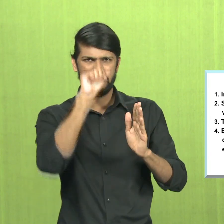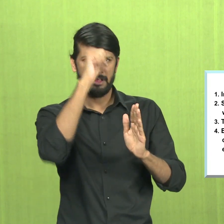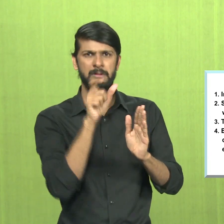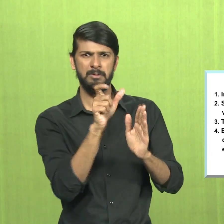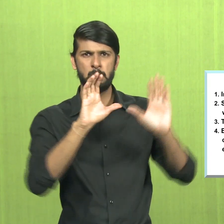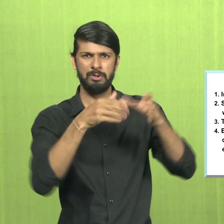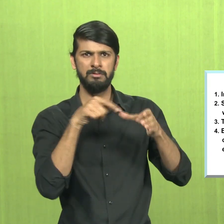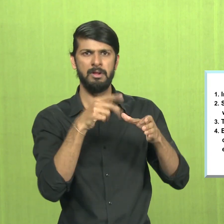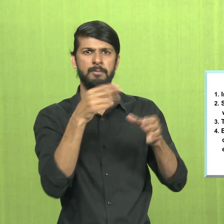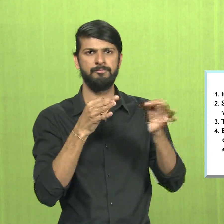थे हिंदुइज्म